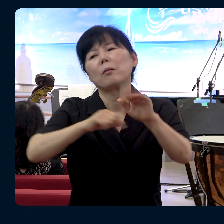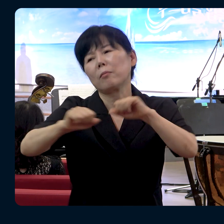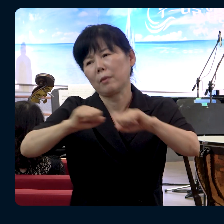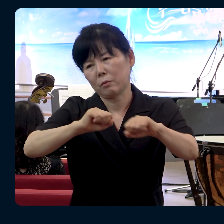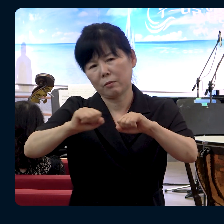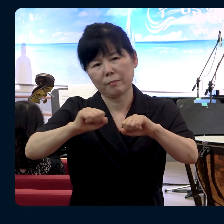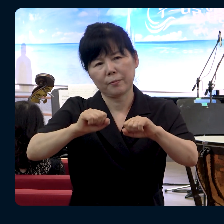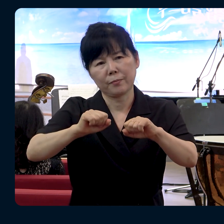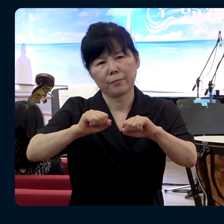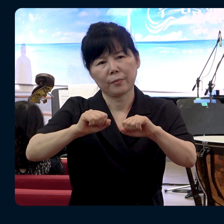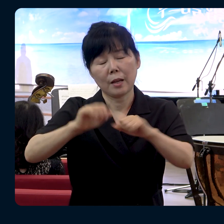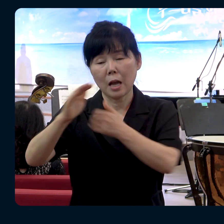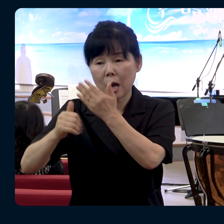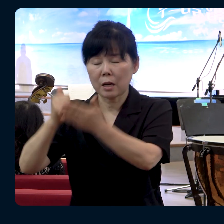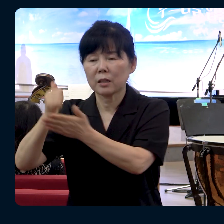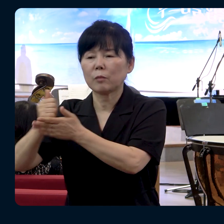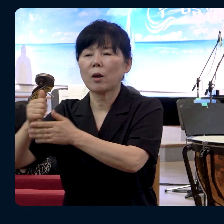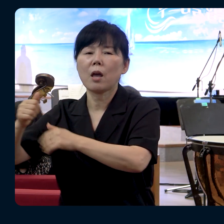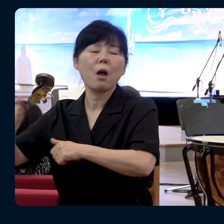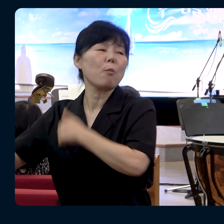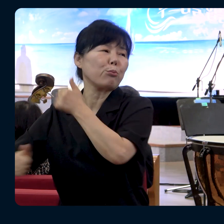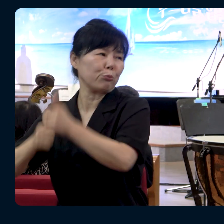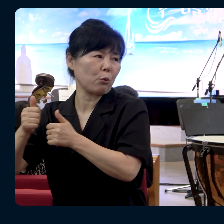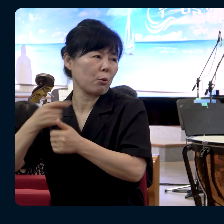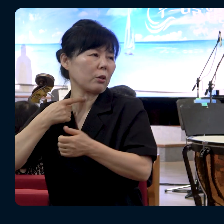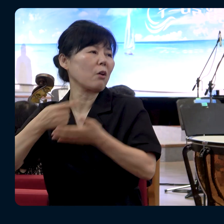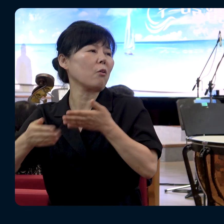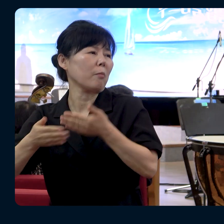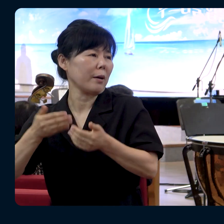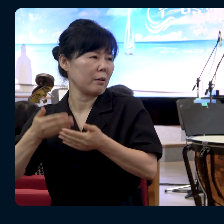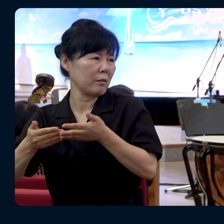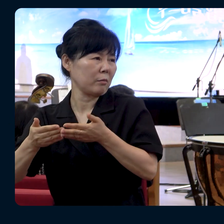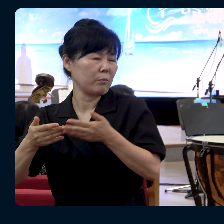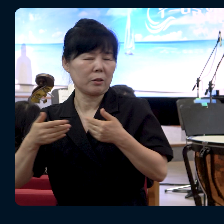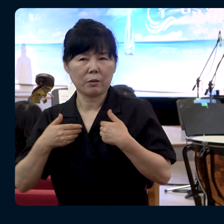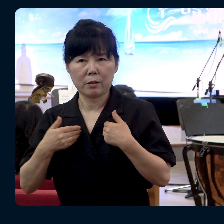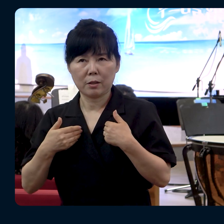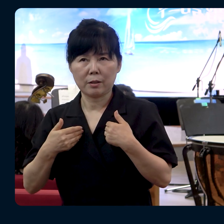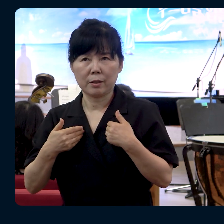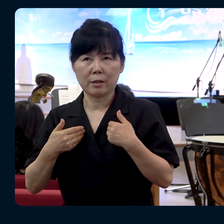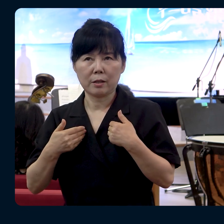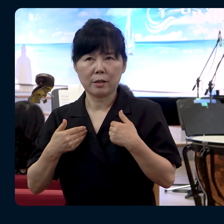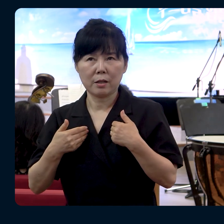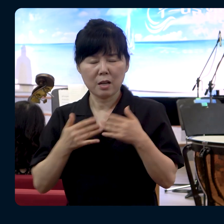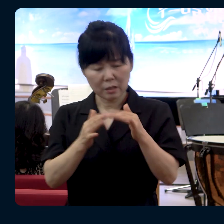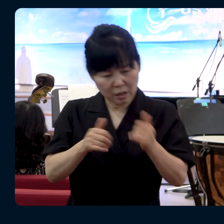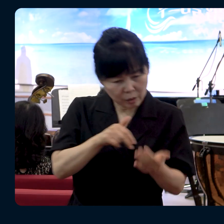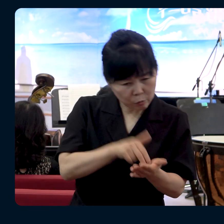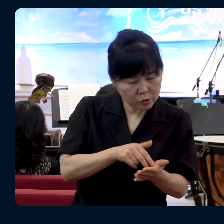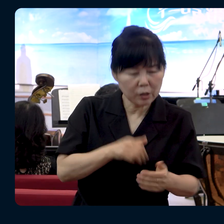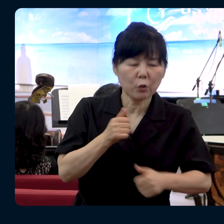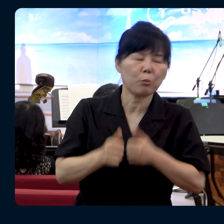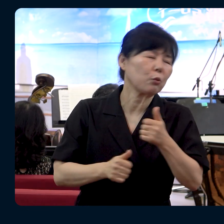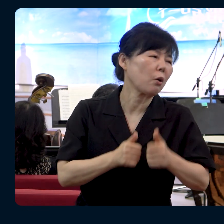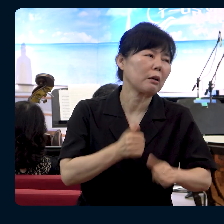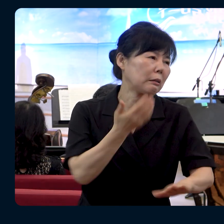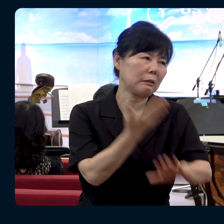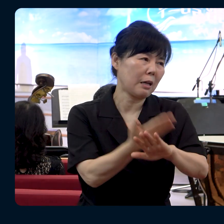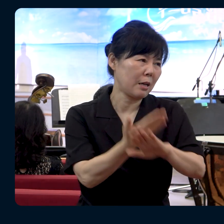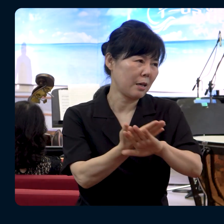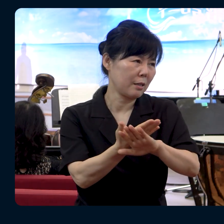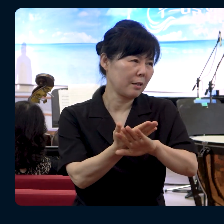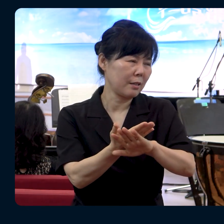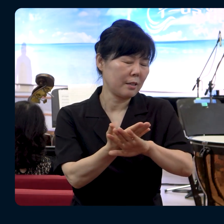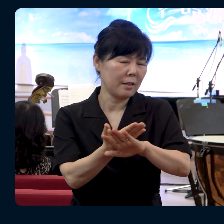우리는 하나님의 분노를 경험할 수 있어야 돼요. 그의 분노는 우리가 하는 분노와는 다릅니다. 그의 분노는